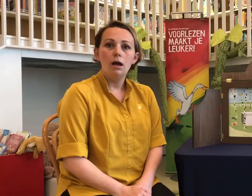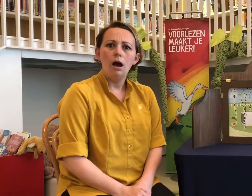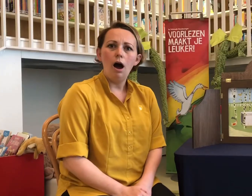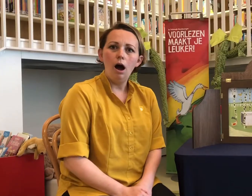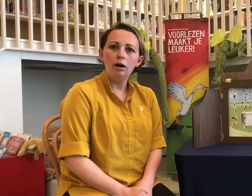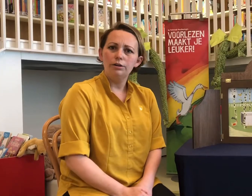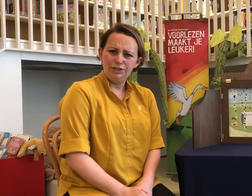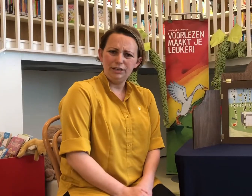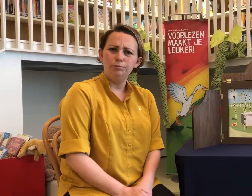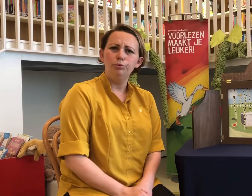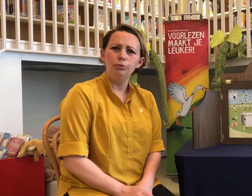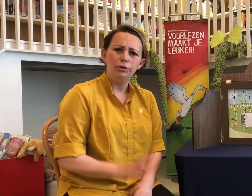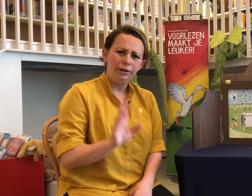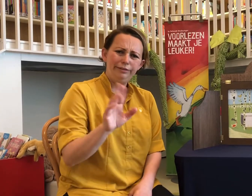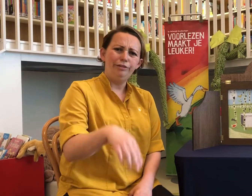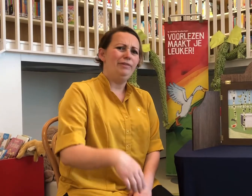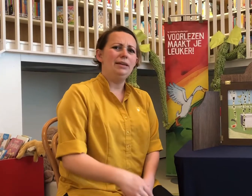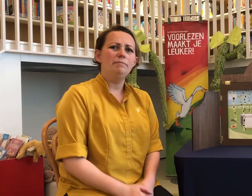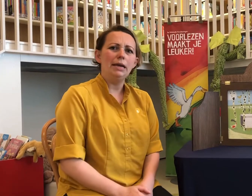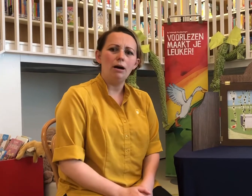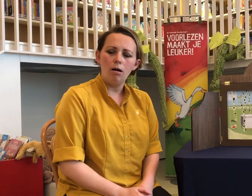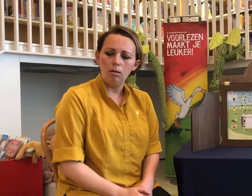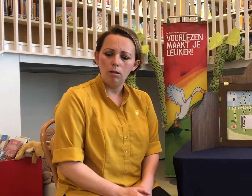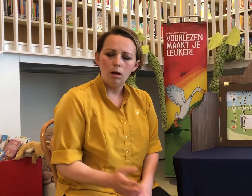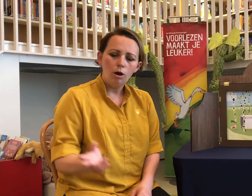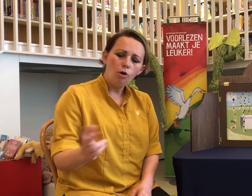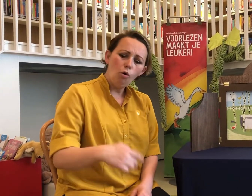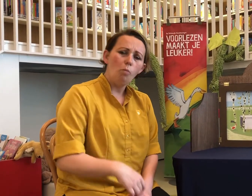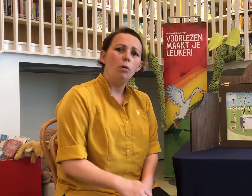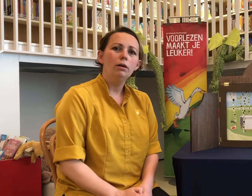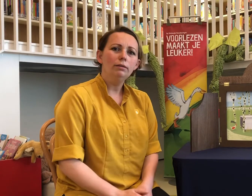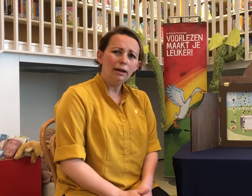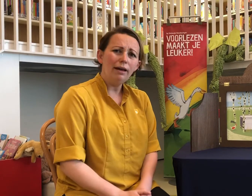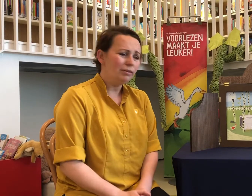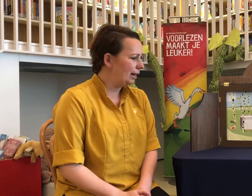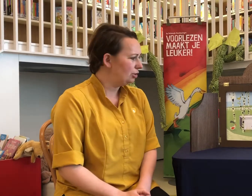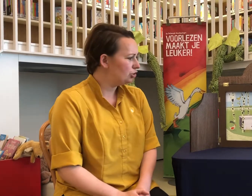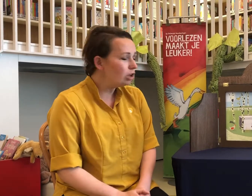Ach, zegt de boer. Dat weet Mick al. Kom, dan gaan we naar de stal.